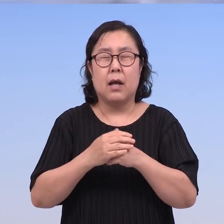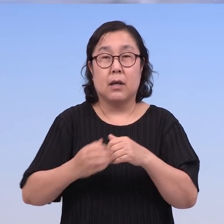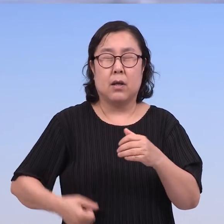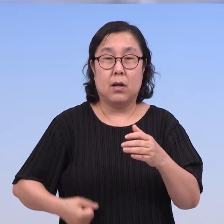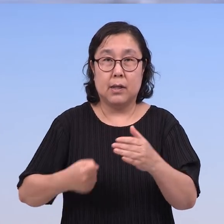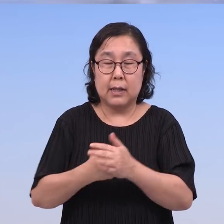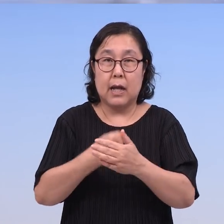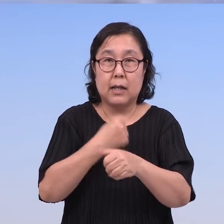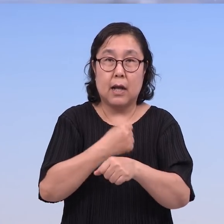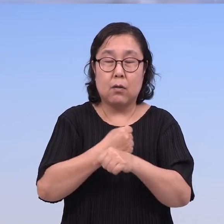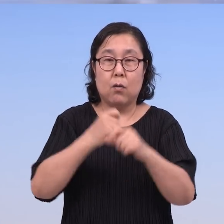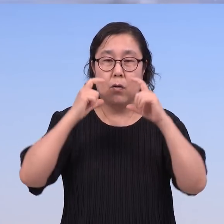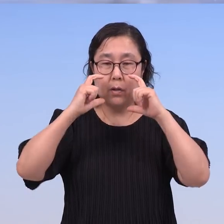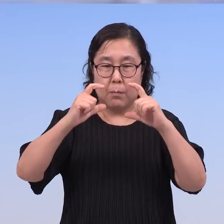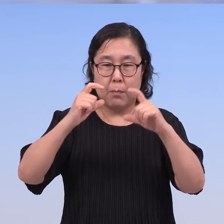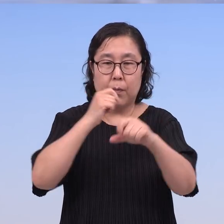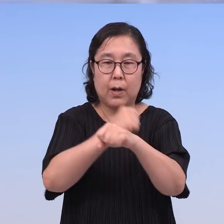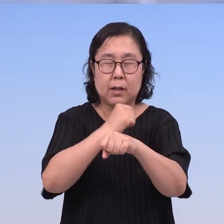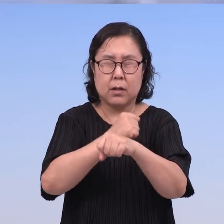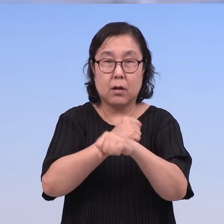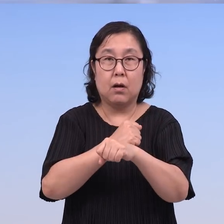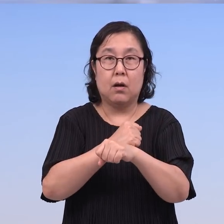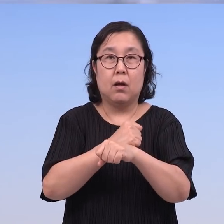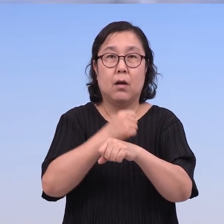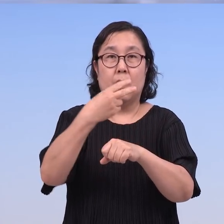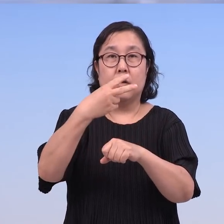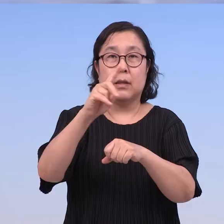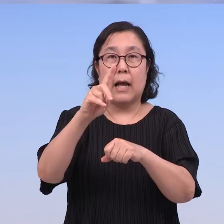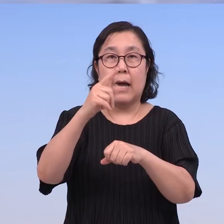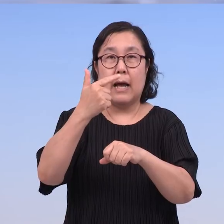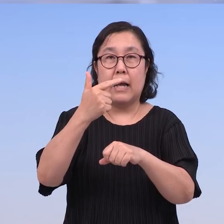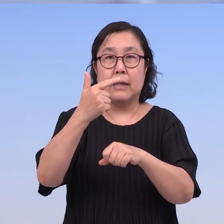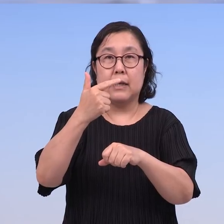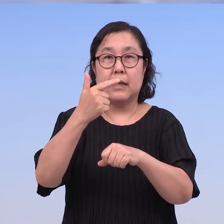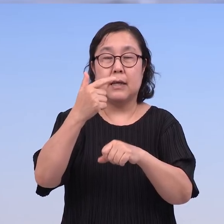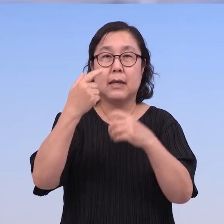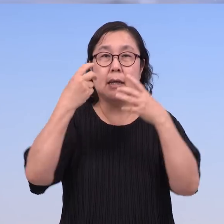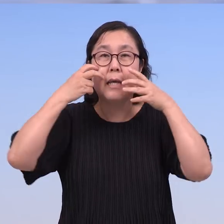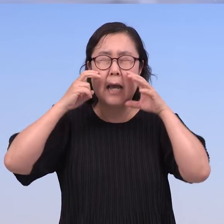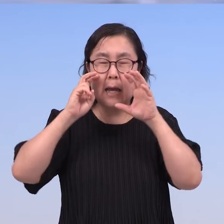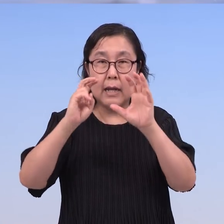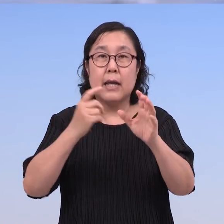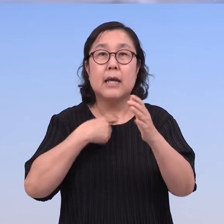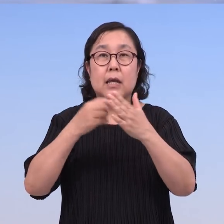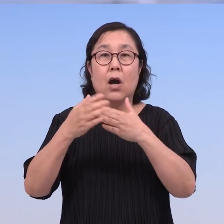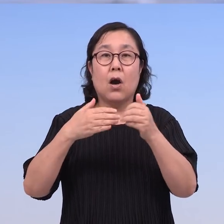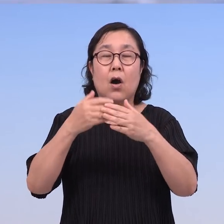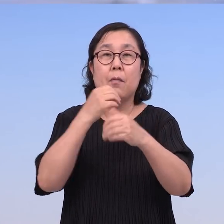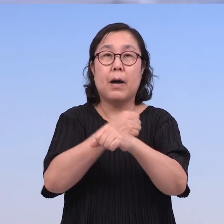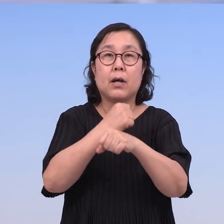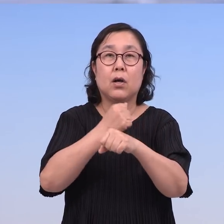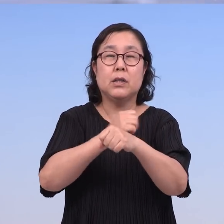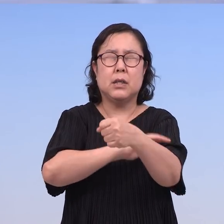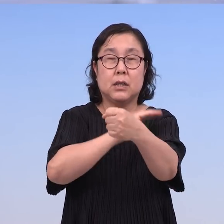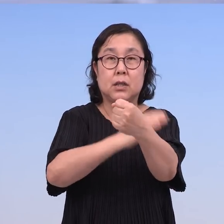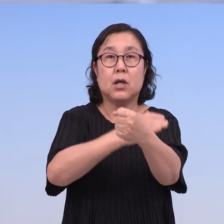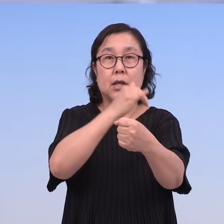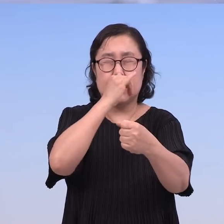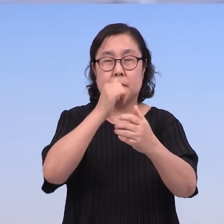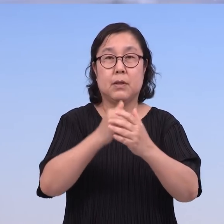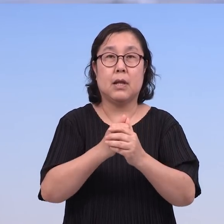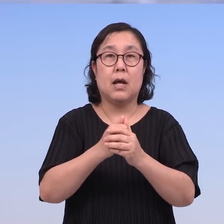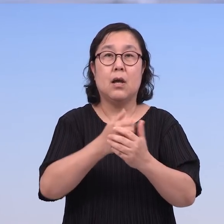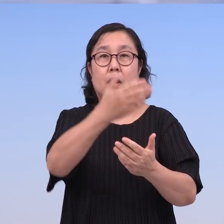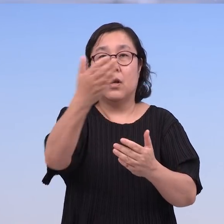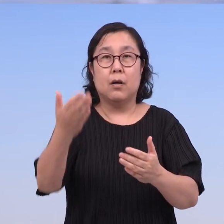결단하는 거, 또 그걸 선포하는 거, 이 다니엘이 보여준 이게 얼마나 능력이 있는가를 저도 경험했는데요. 여러분이 다 아시지만 또